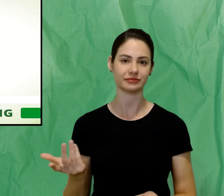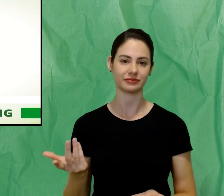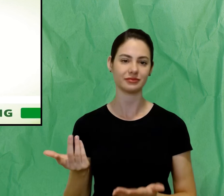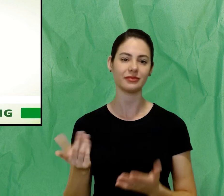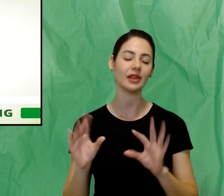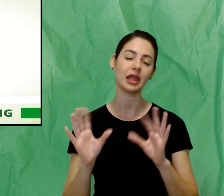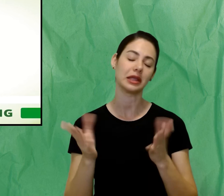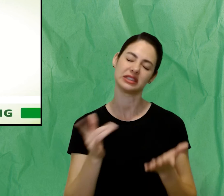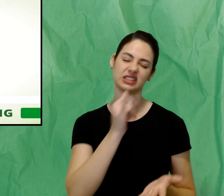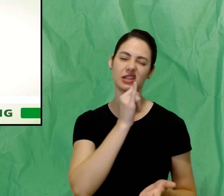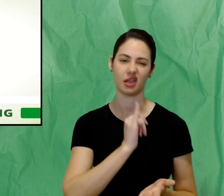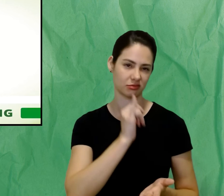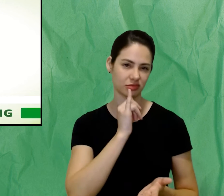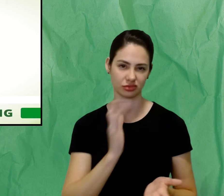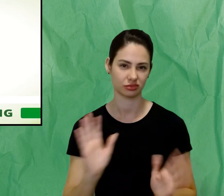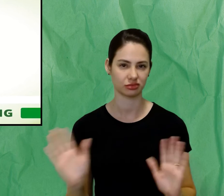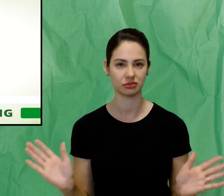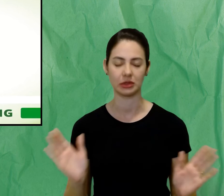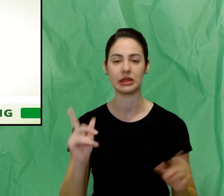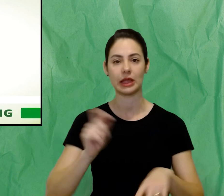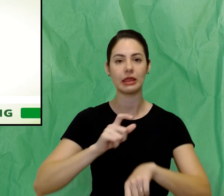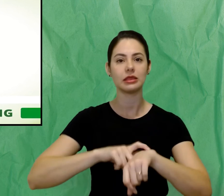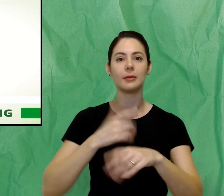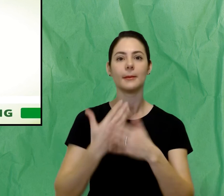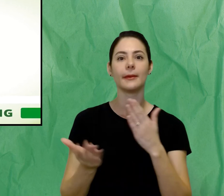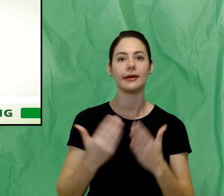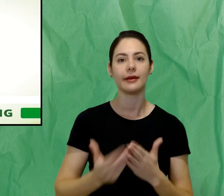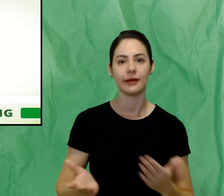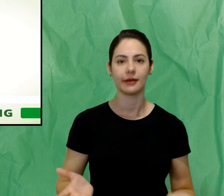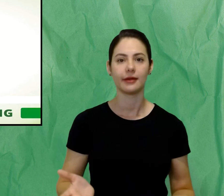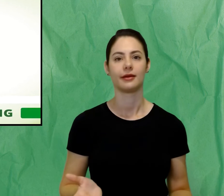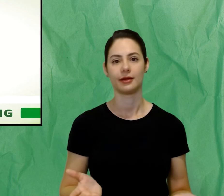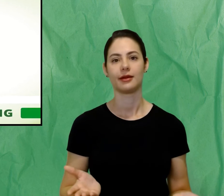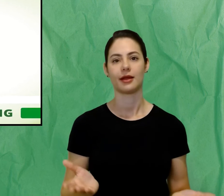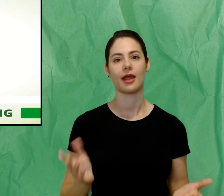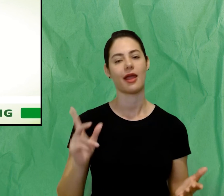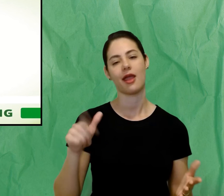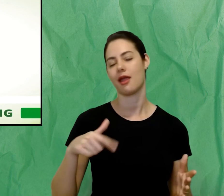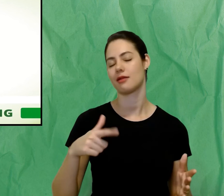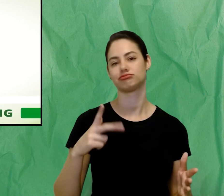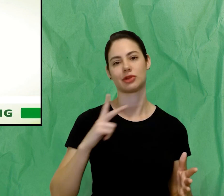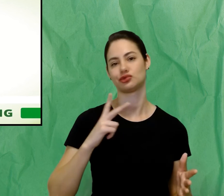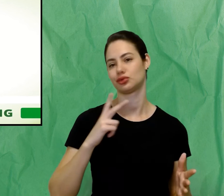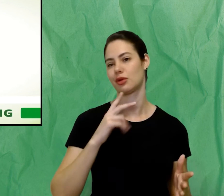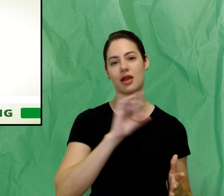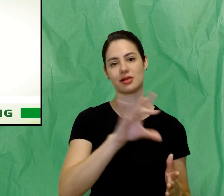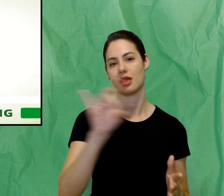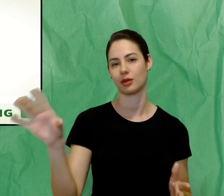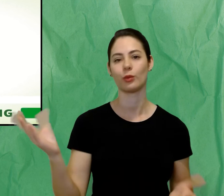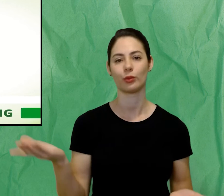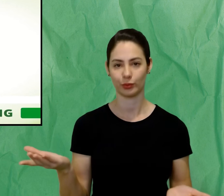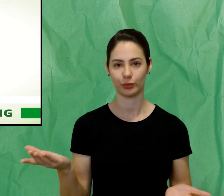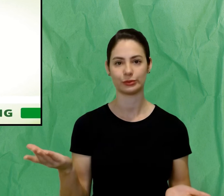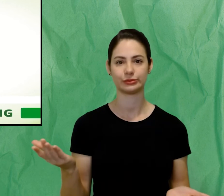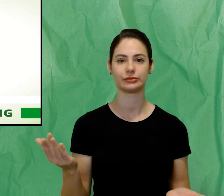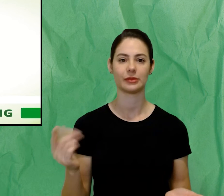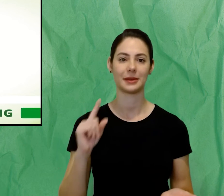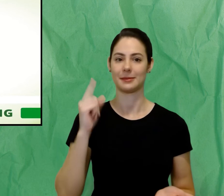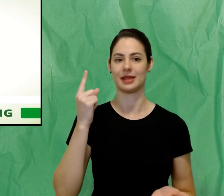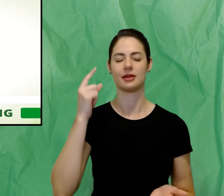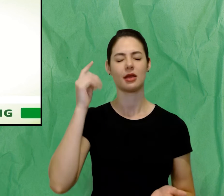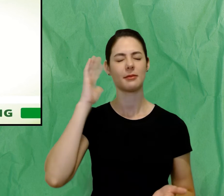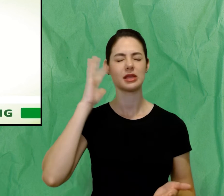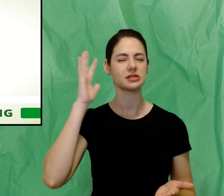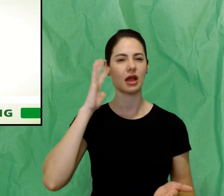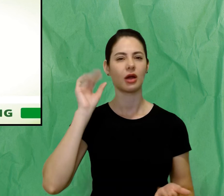melhor. Esses são só alguns exemplos de coisas que podem tomar o seu tempo e isso é muito pessoal de cada um. A primeira coisa para